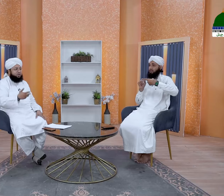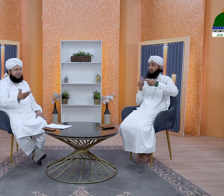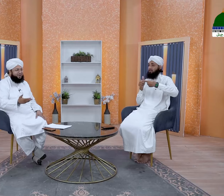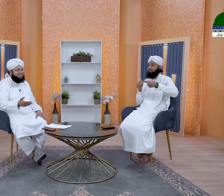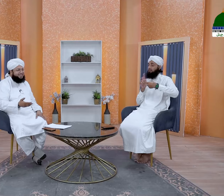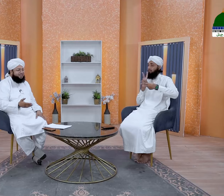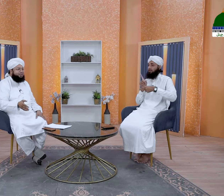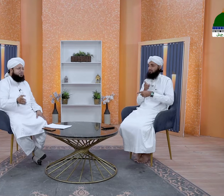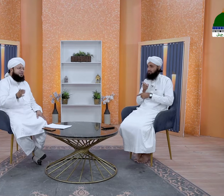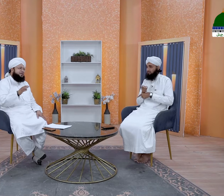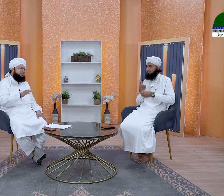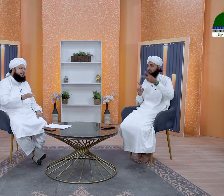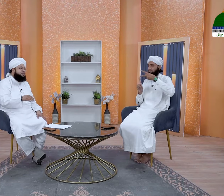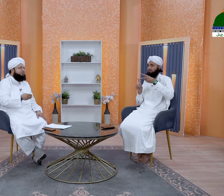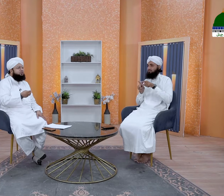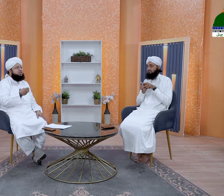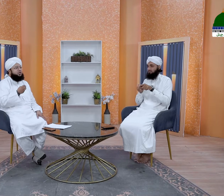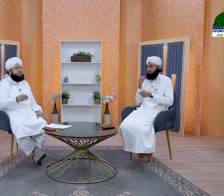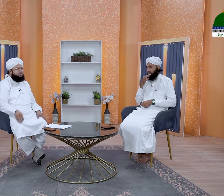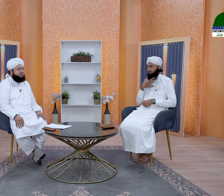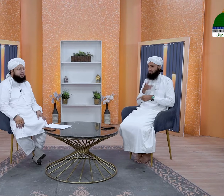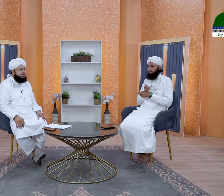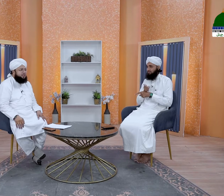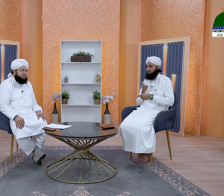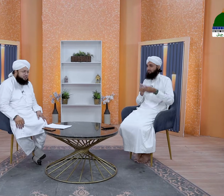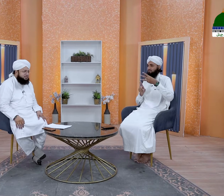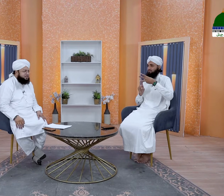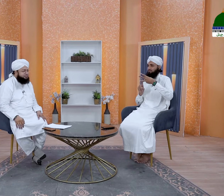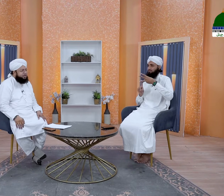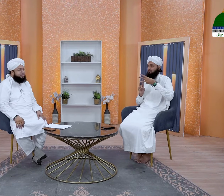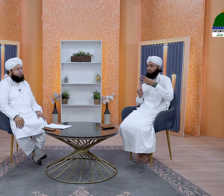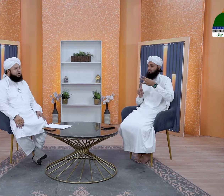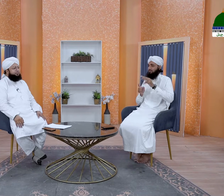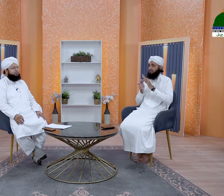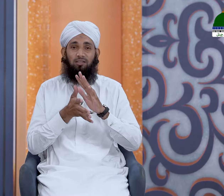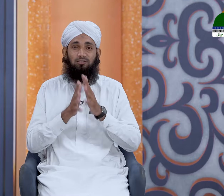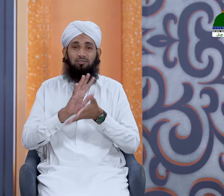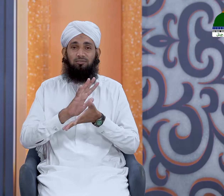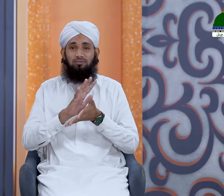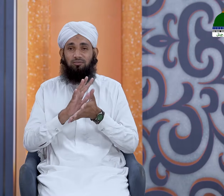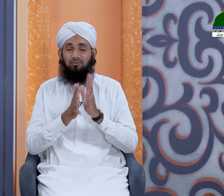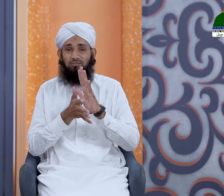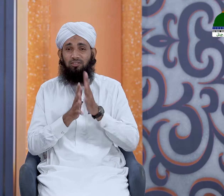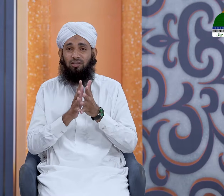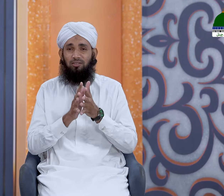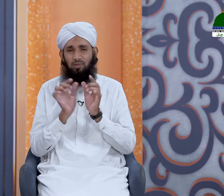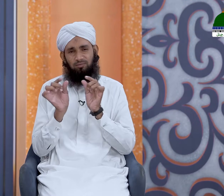نئی بات سیکھیں، دوسرا سیگمنٹ ہے جس میں ہم سنت اور آداب سیکھتے ہیں، تیسرا سیگمنٹ ہمارا ہوگا جس میں ہم سائن لینگویج کے کچھ اشارے سیکھتے